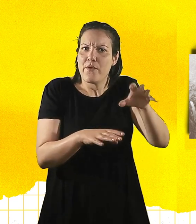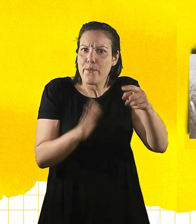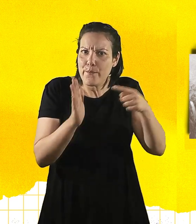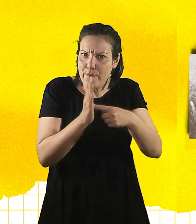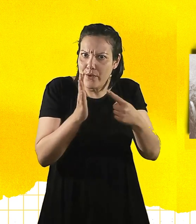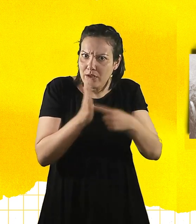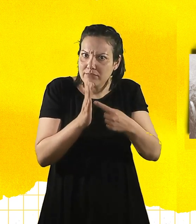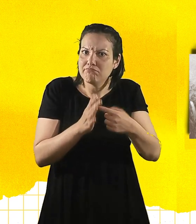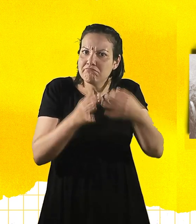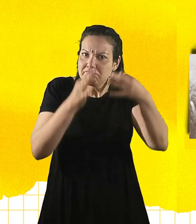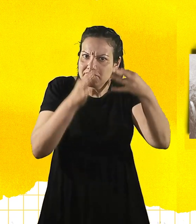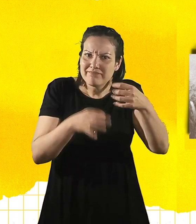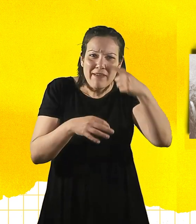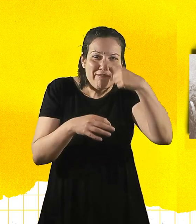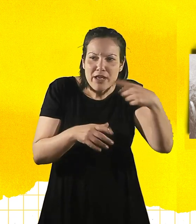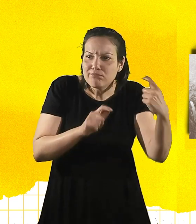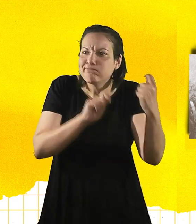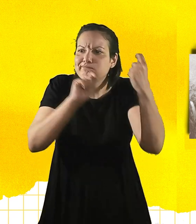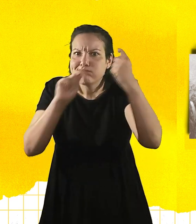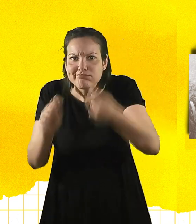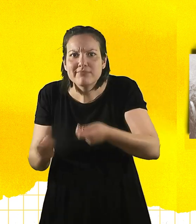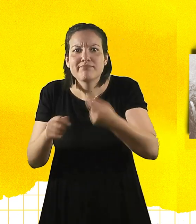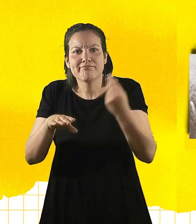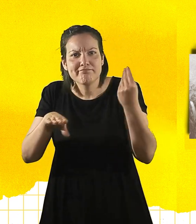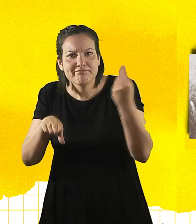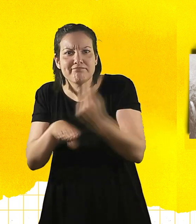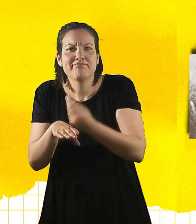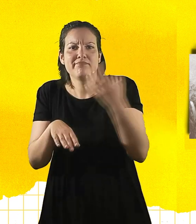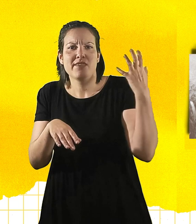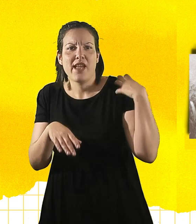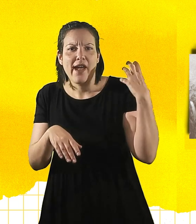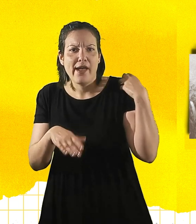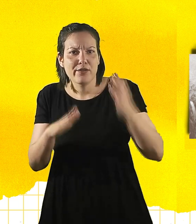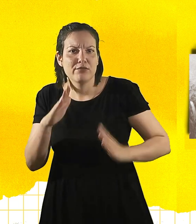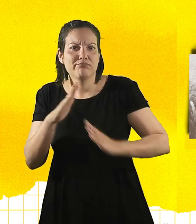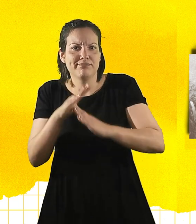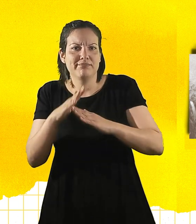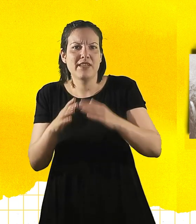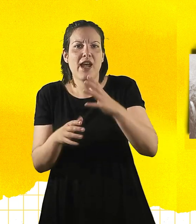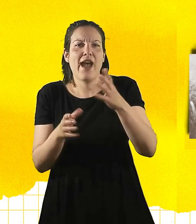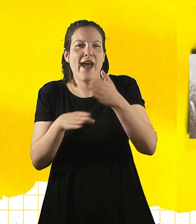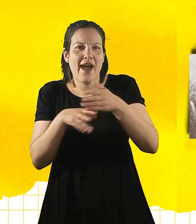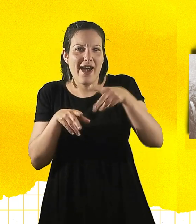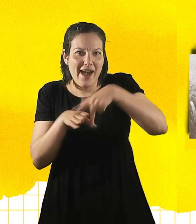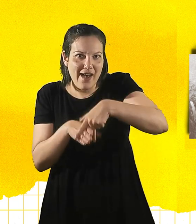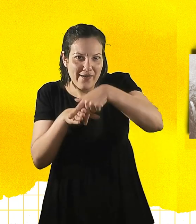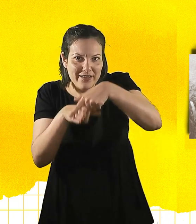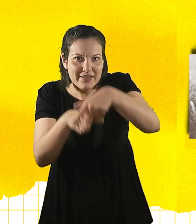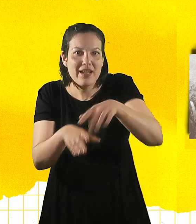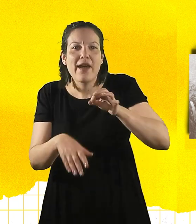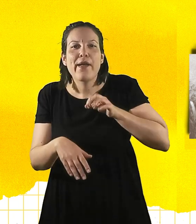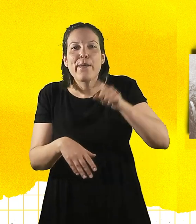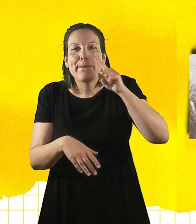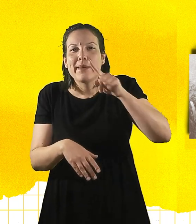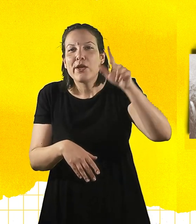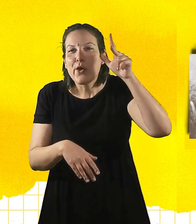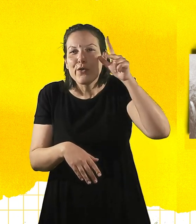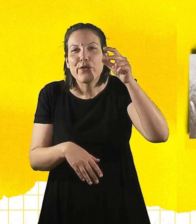Aires le otorgara el cargo de Sargento Mayor de Caballería en 1829, que mantuvo hasta su